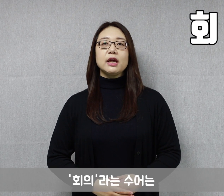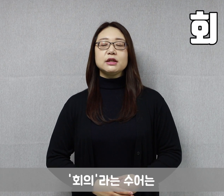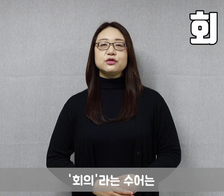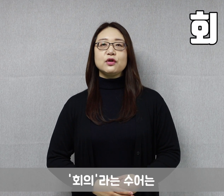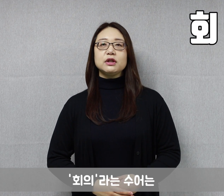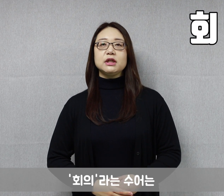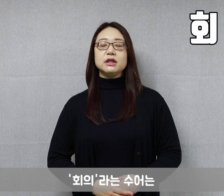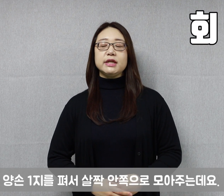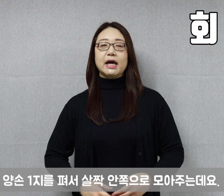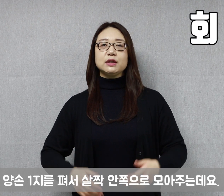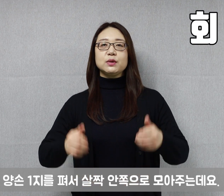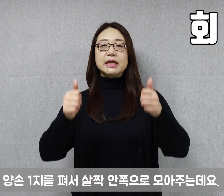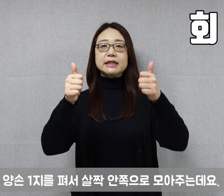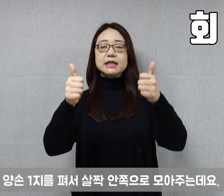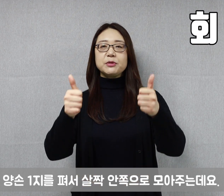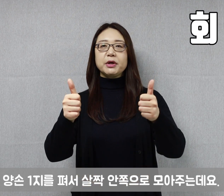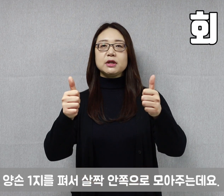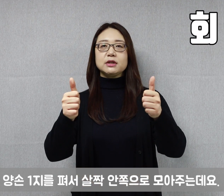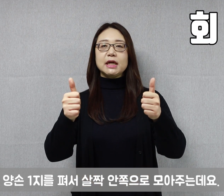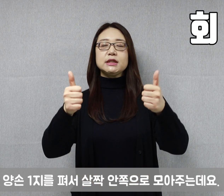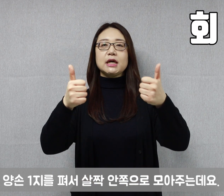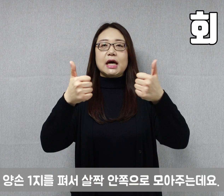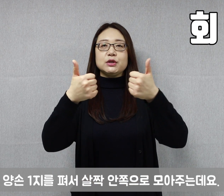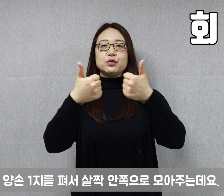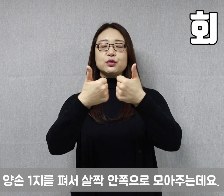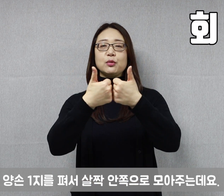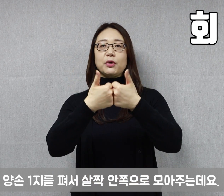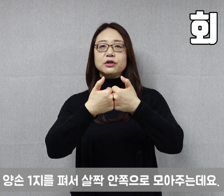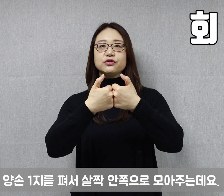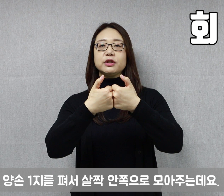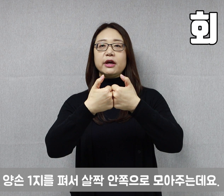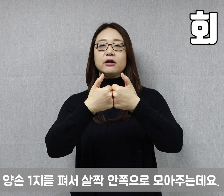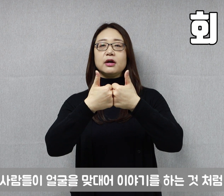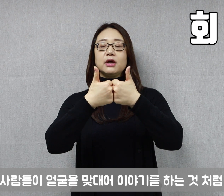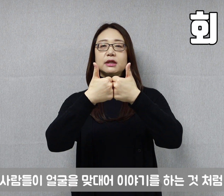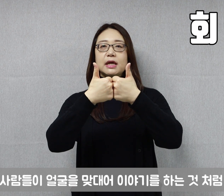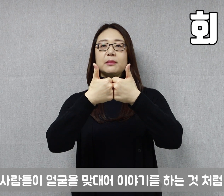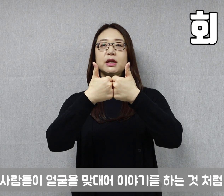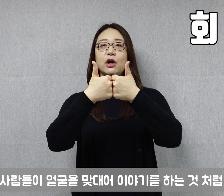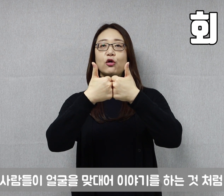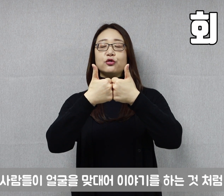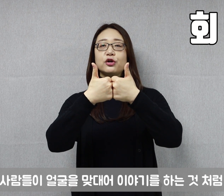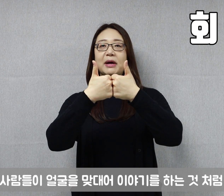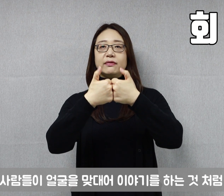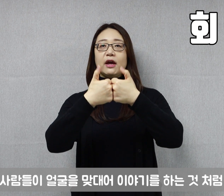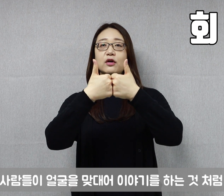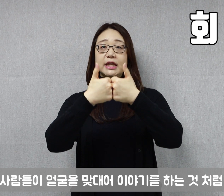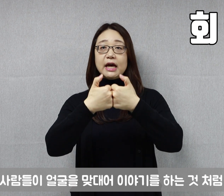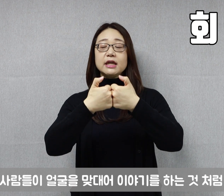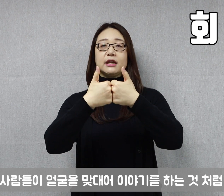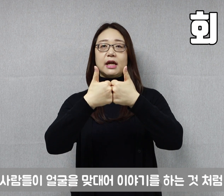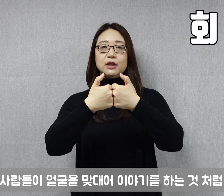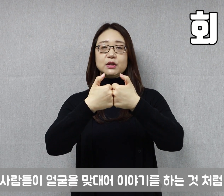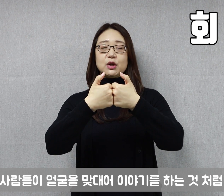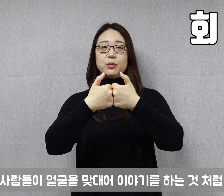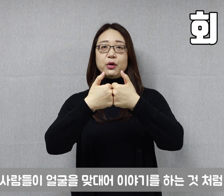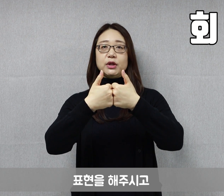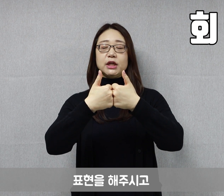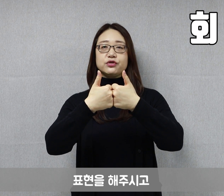회의라는 수어는 양손 일지를 펴서 살짝 안쪽으로 모아주는데요. 사람들이 얼굴을 맞대어 이야기를 하는 것처럼 표현을